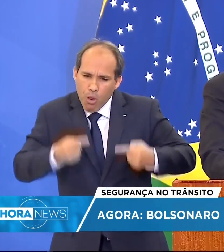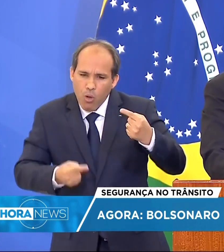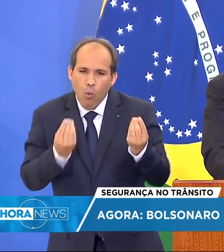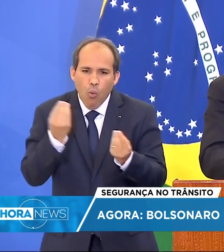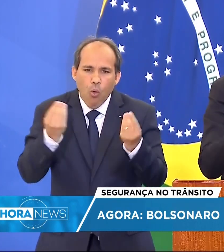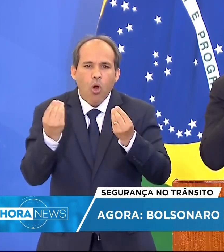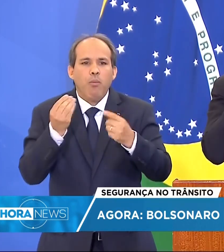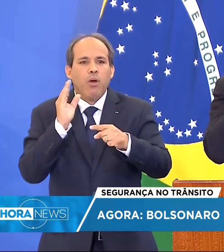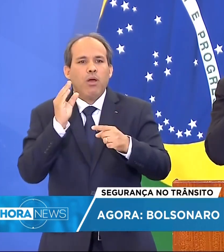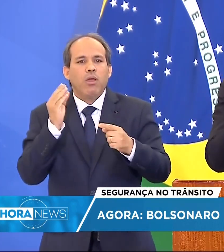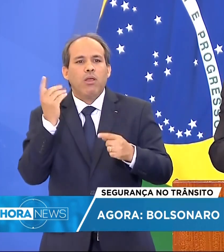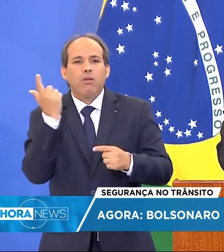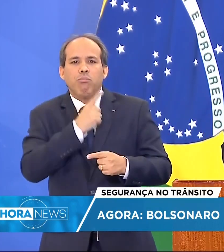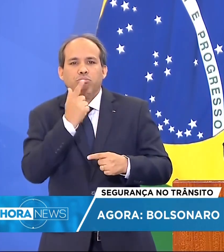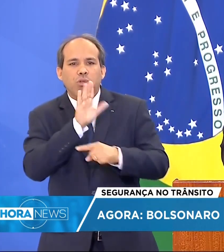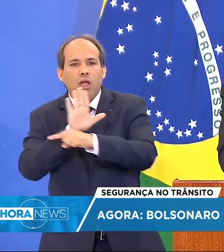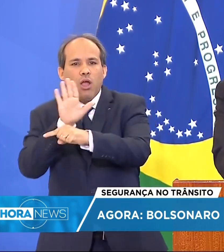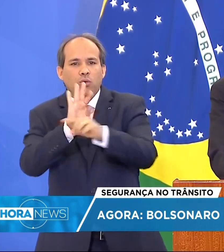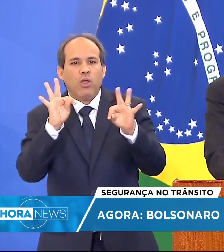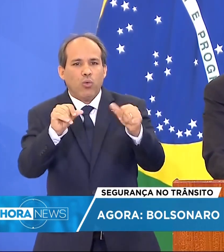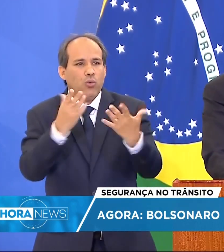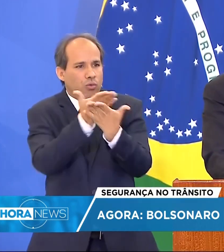a todos vocês.